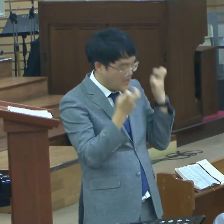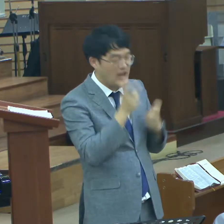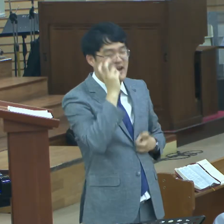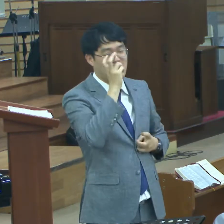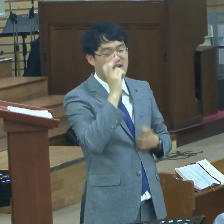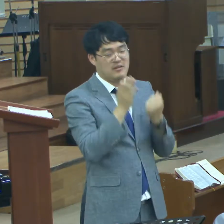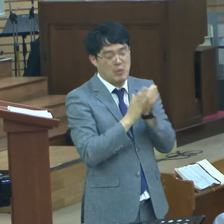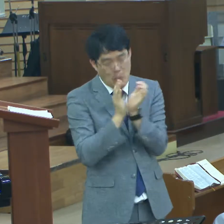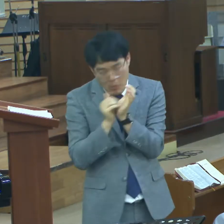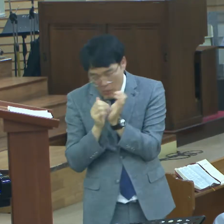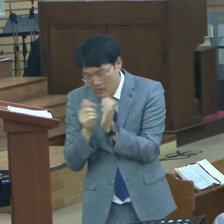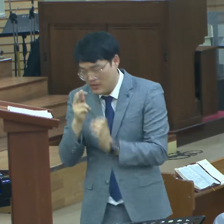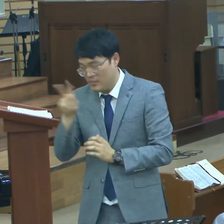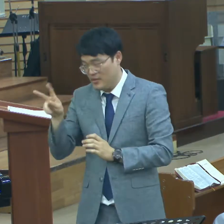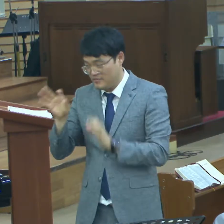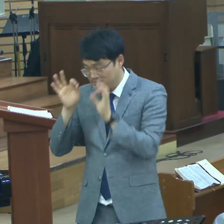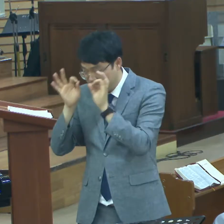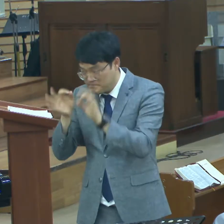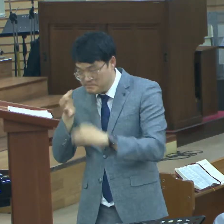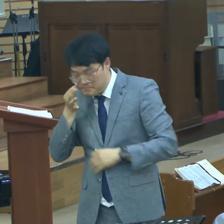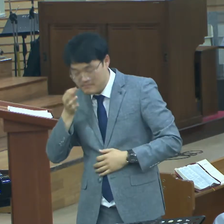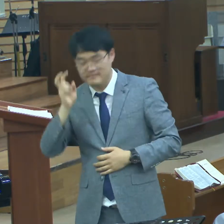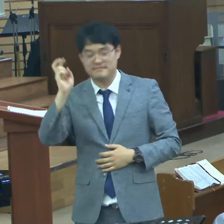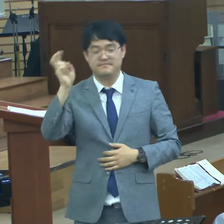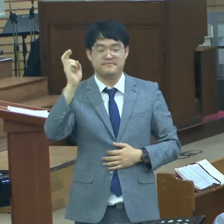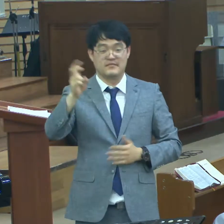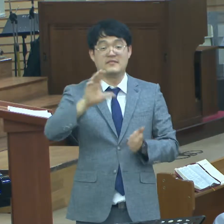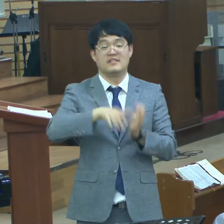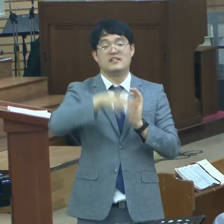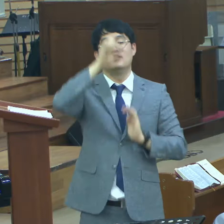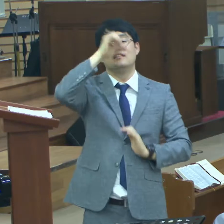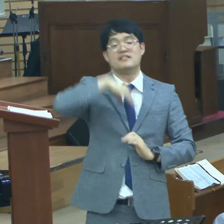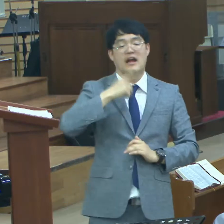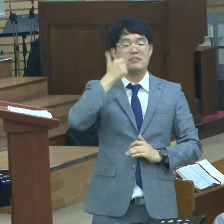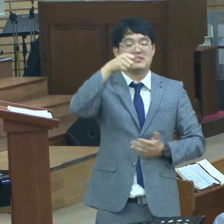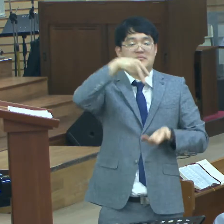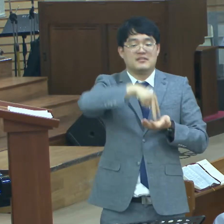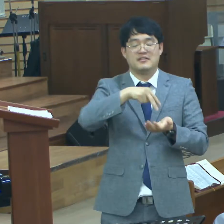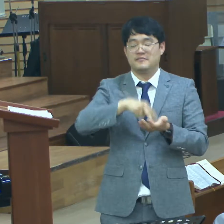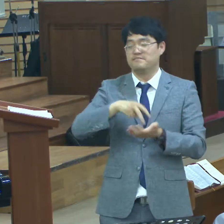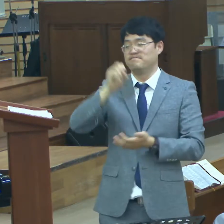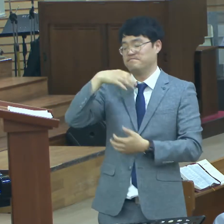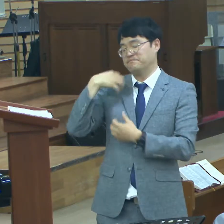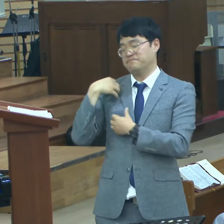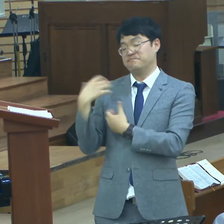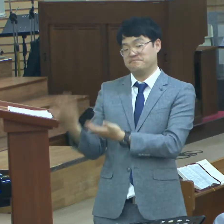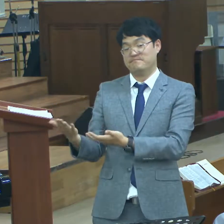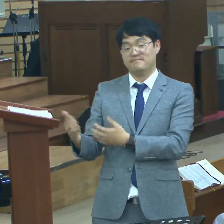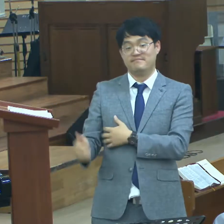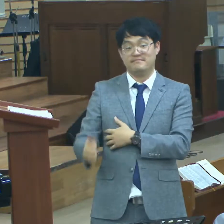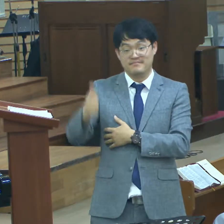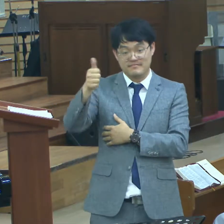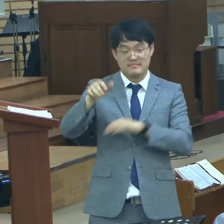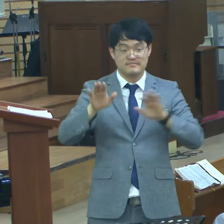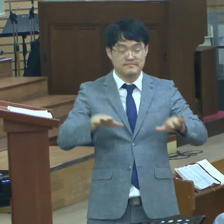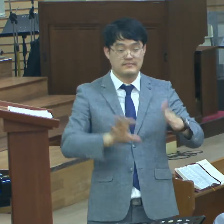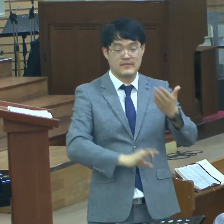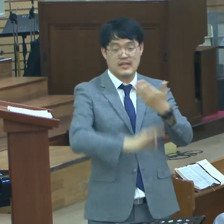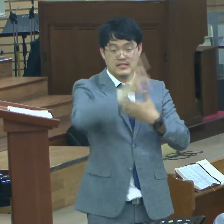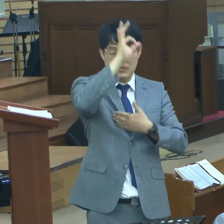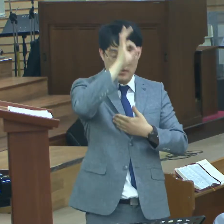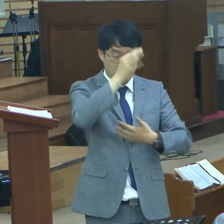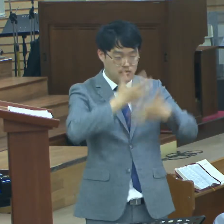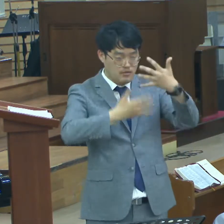보겠죠. 그러니까 그럴 때는 그냥 가만히 있는 게 좋을 것 같고, 오늘 아침에